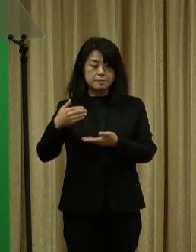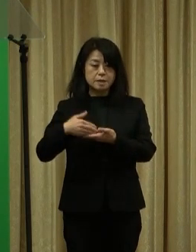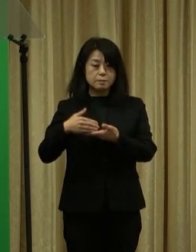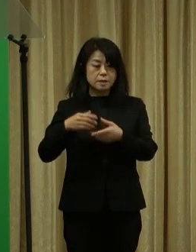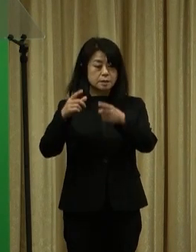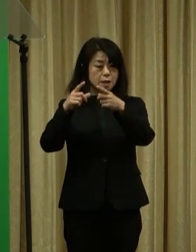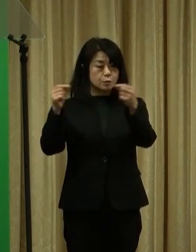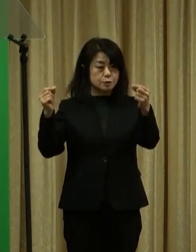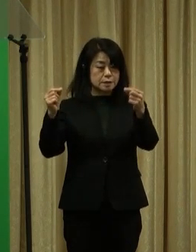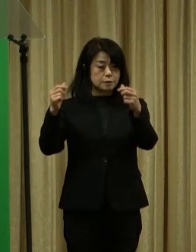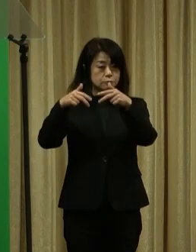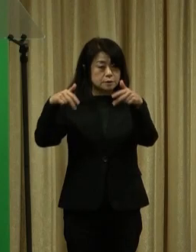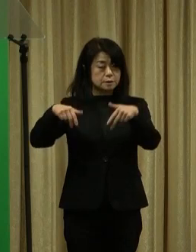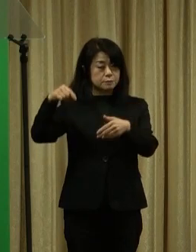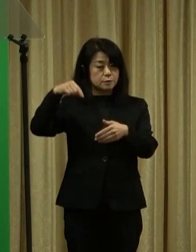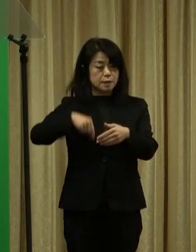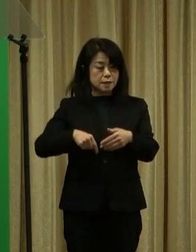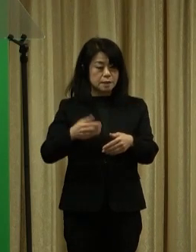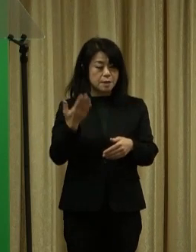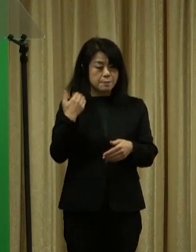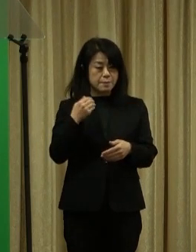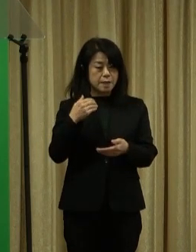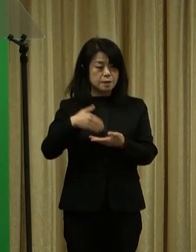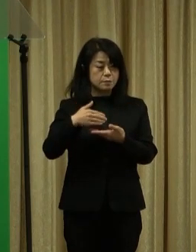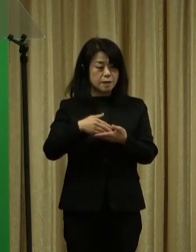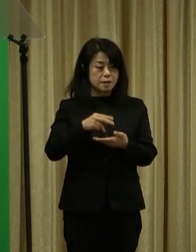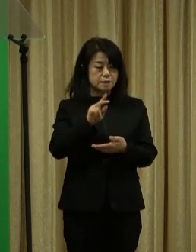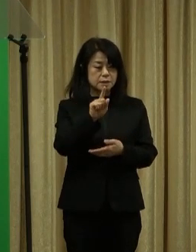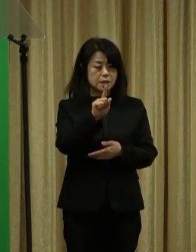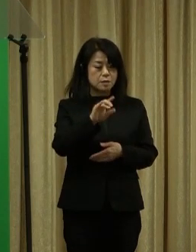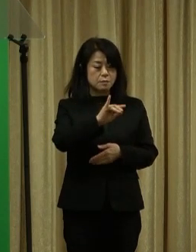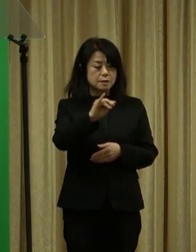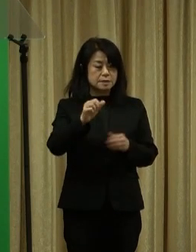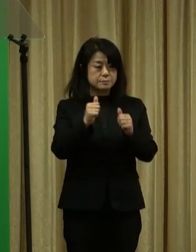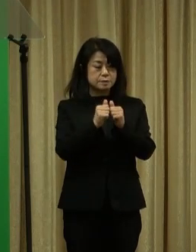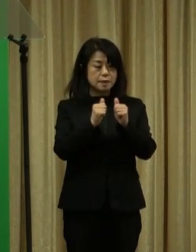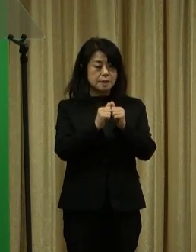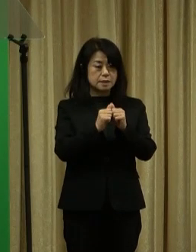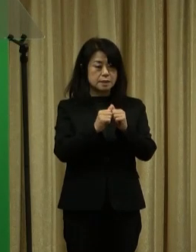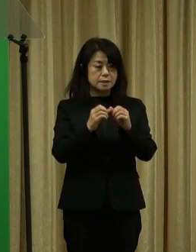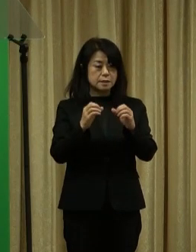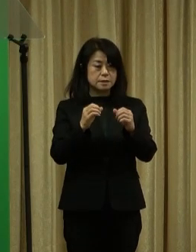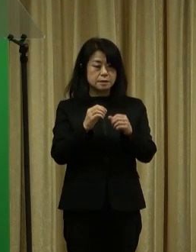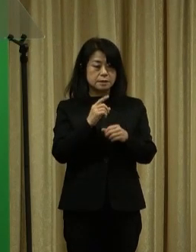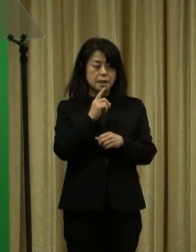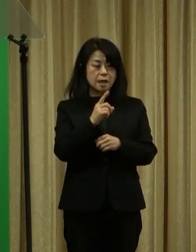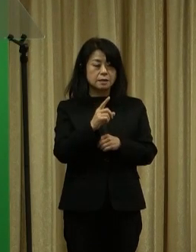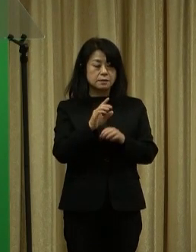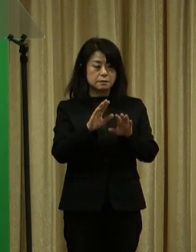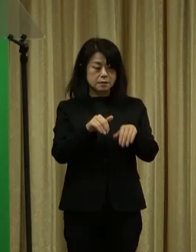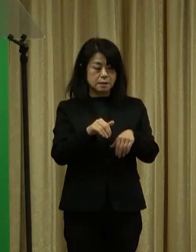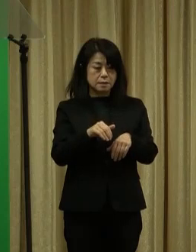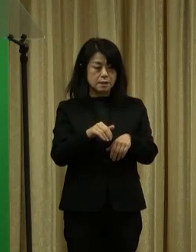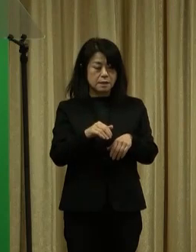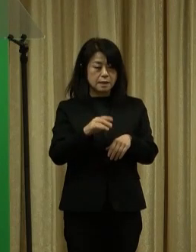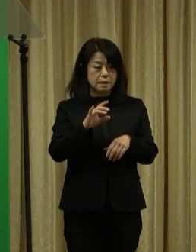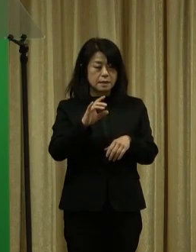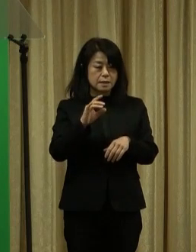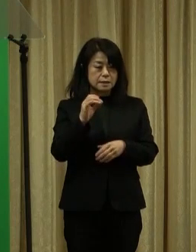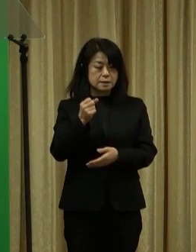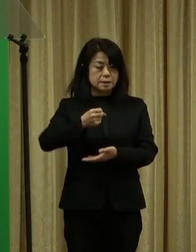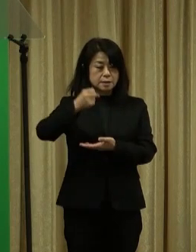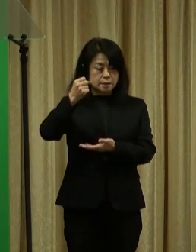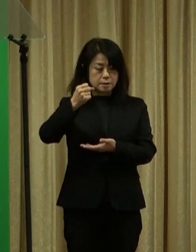ところの中に、その以前ワンチーム会議でも氷見の林翔がおっしゃってた基金の創設みたいな話も含まれてくるんでし